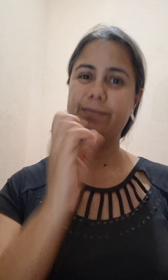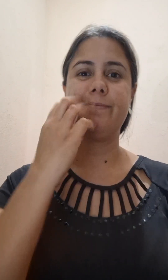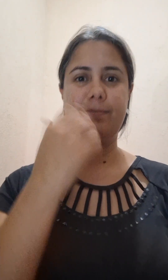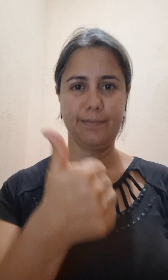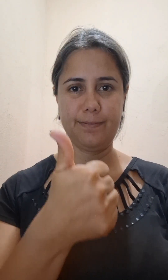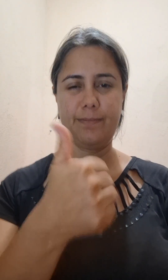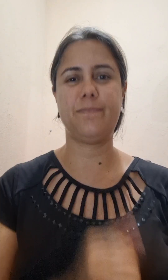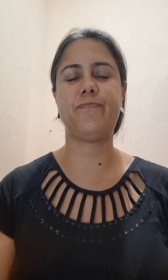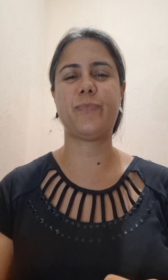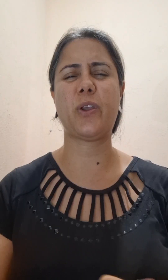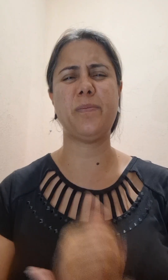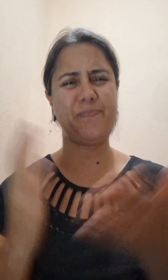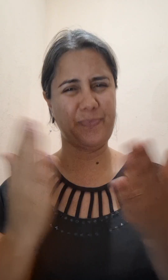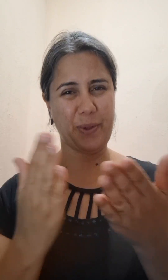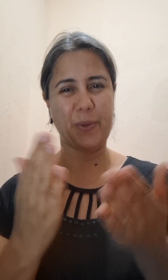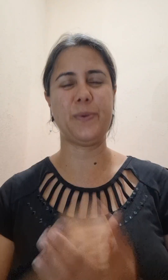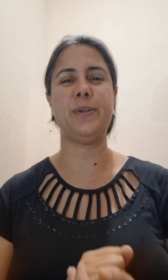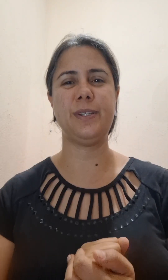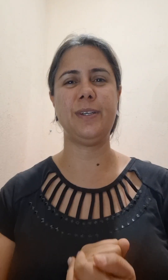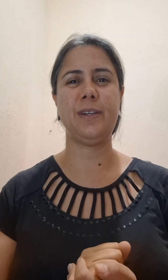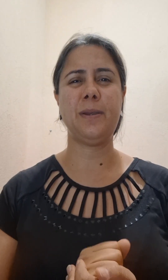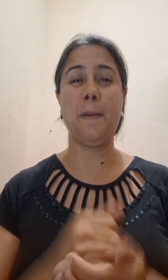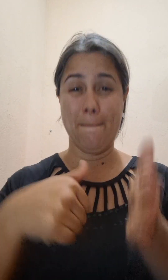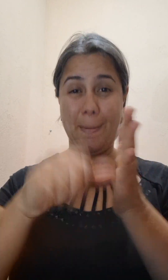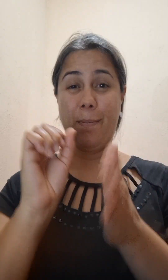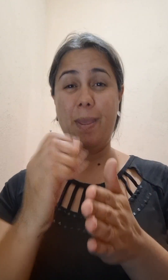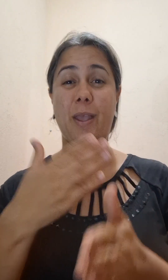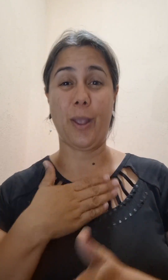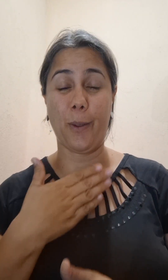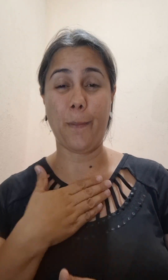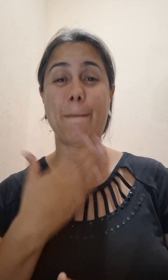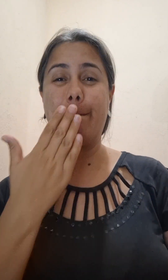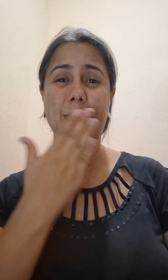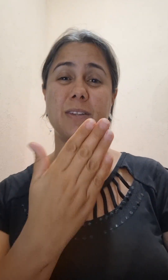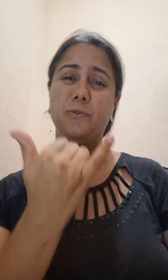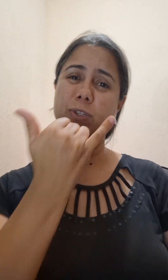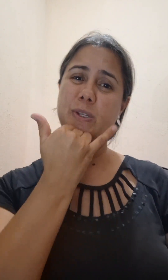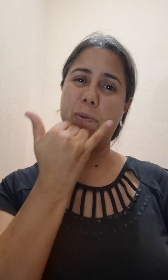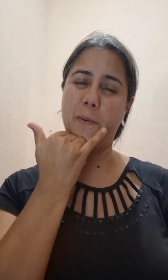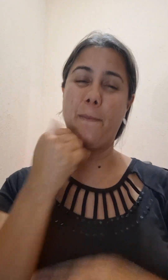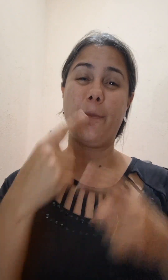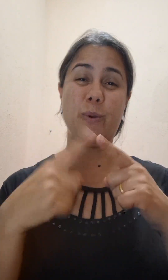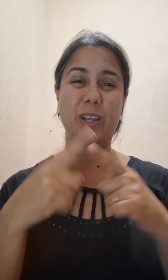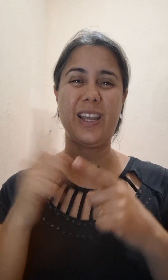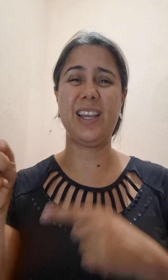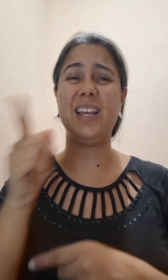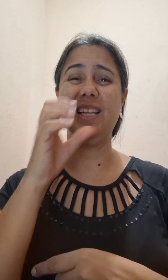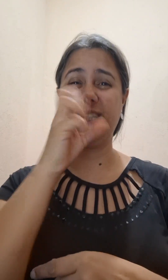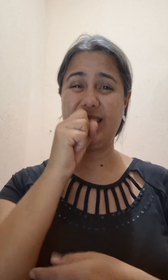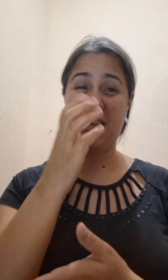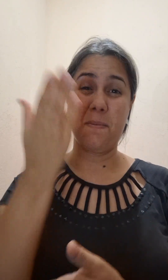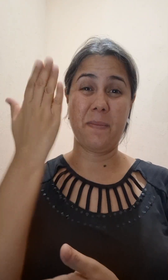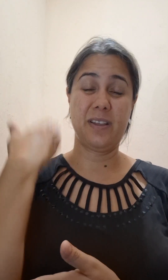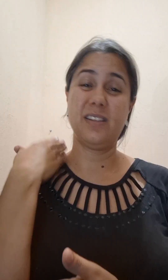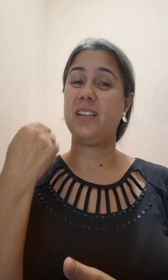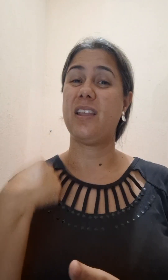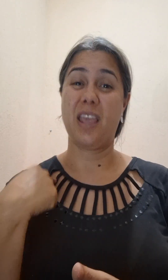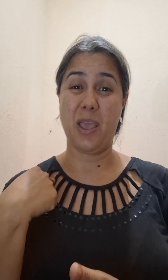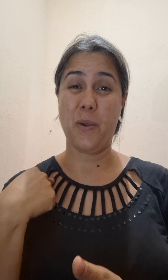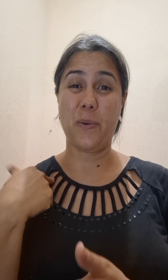Oi, tudo bem? Hoje, primeiro, eu vou pedir desculpa porque sábado passado